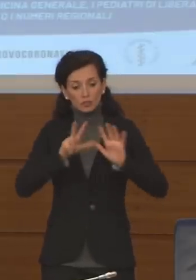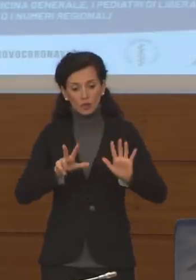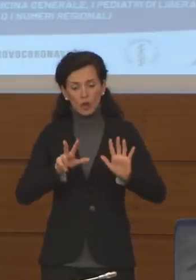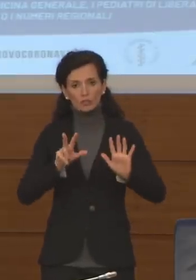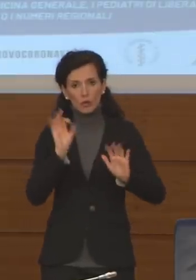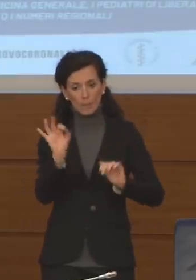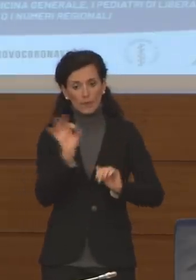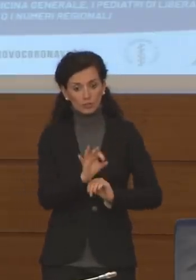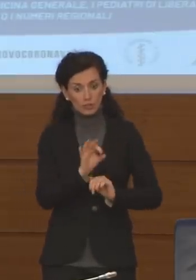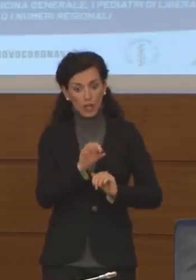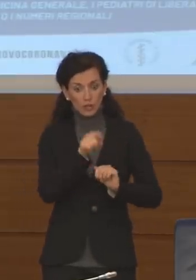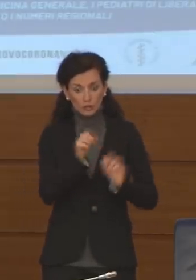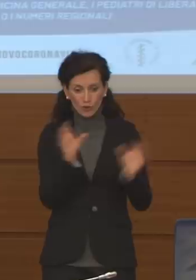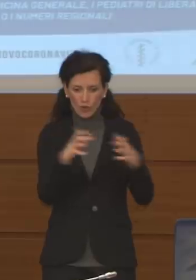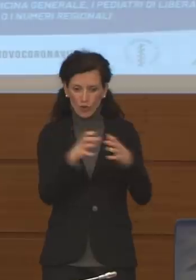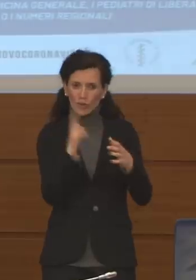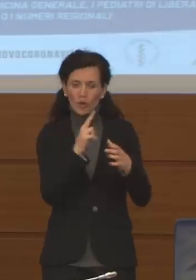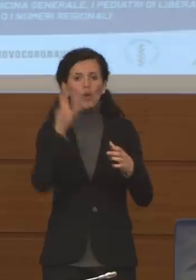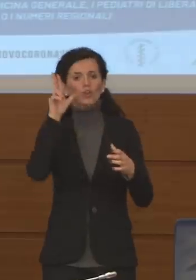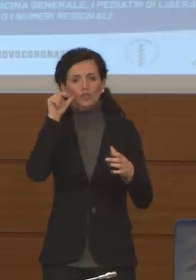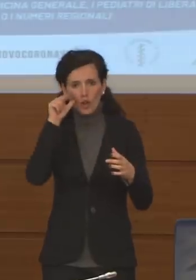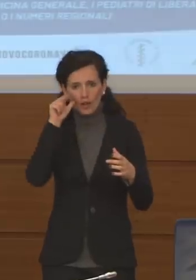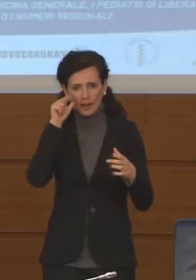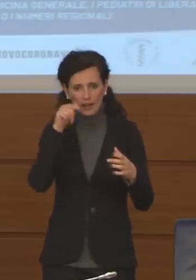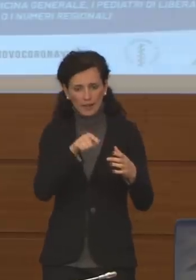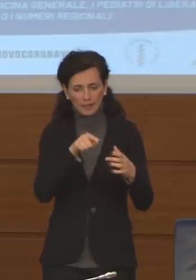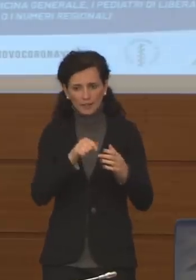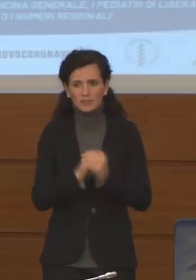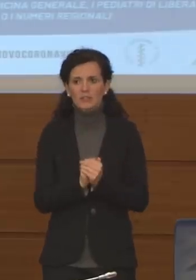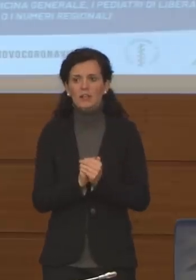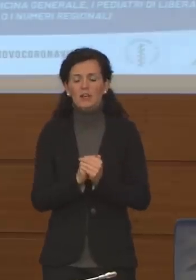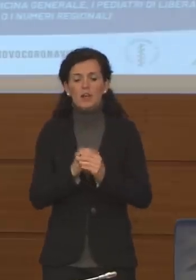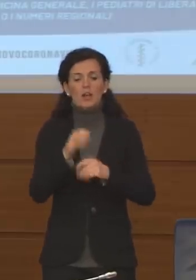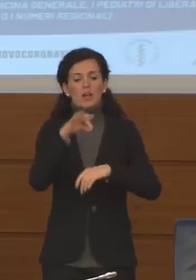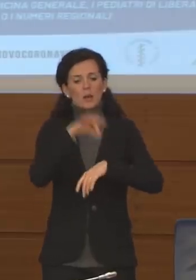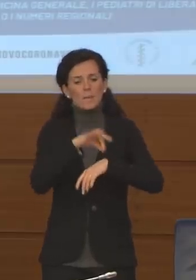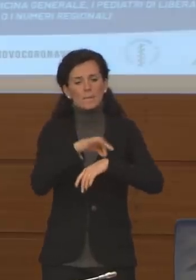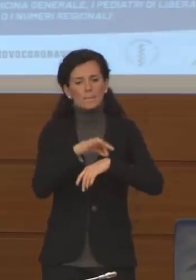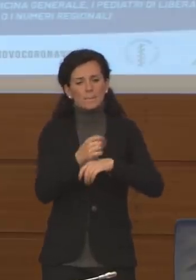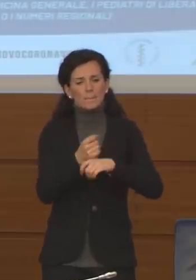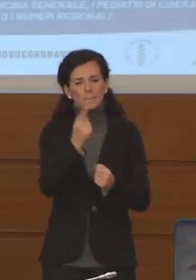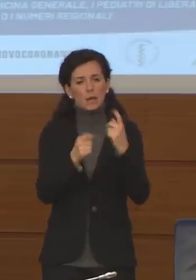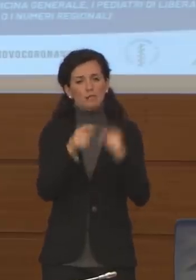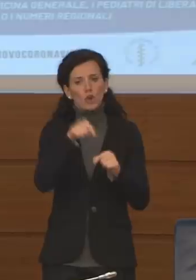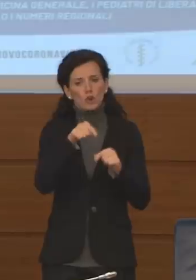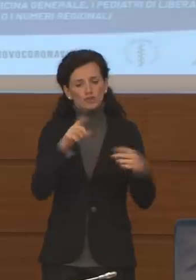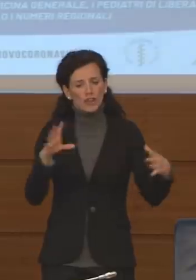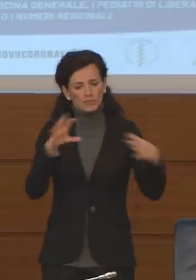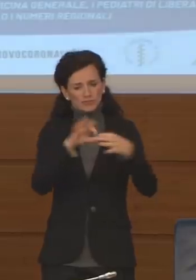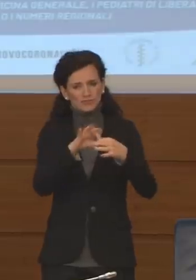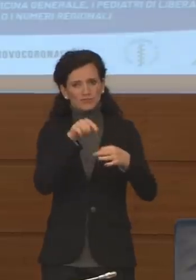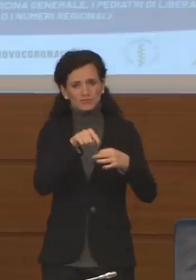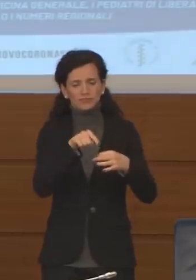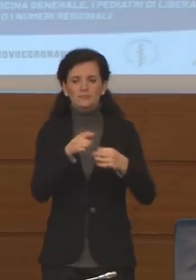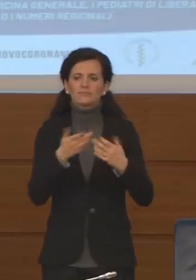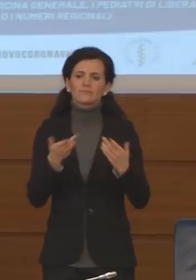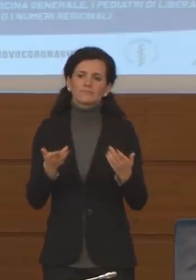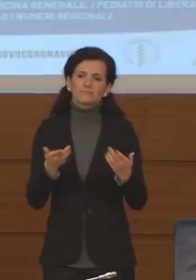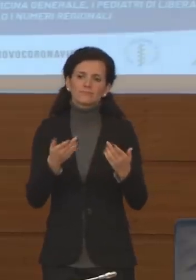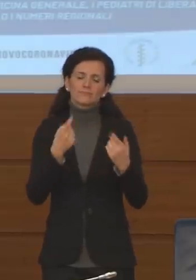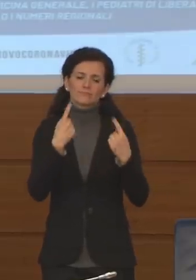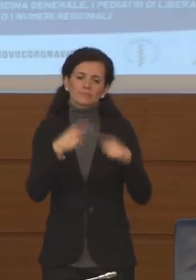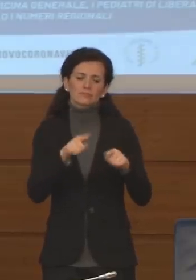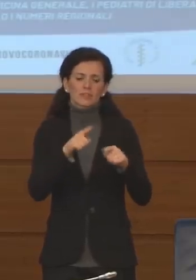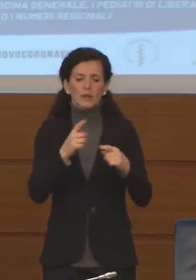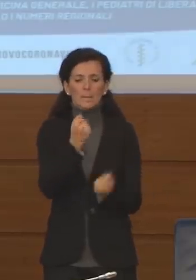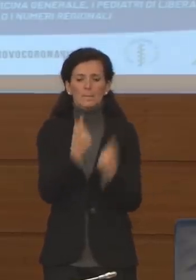sono donne le patologie le comorbidità come noi le definiamo sono le classiche patologie cronico